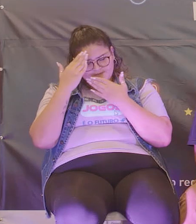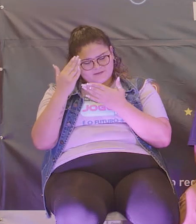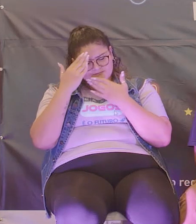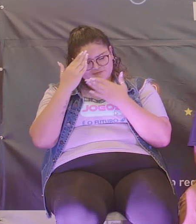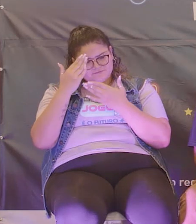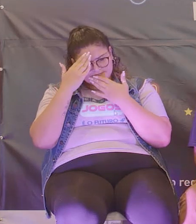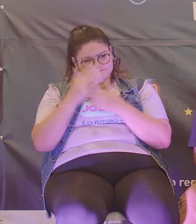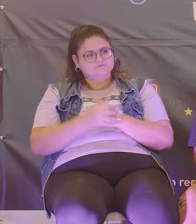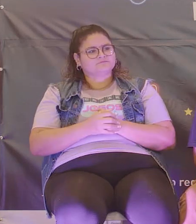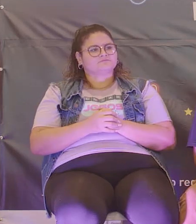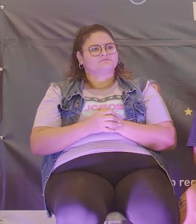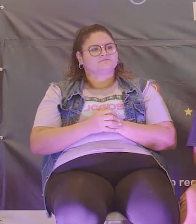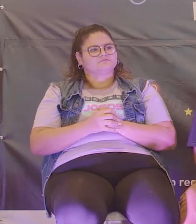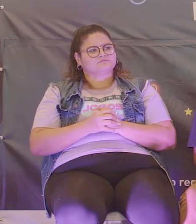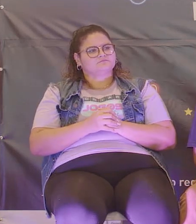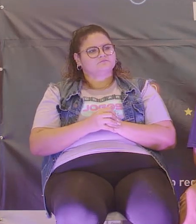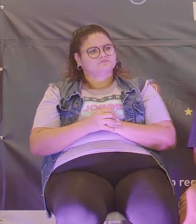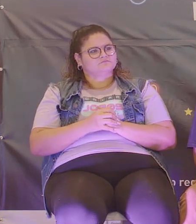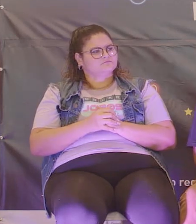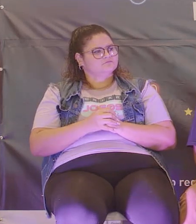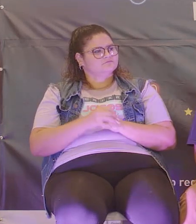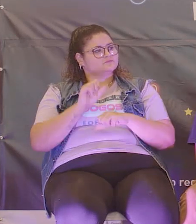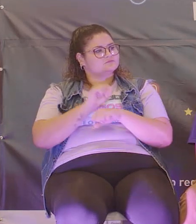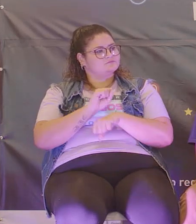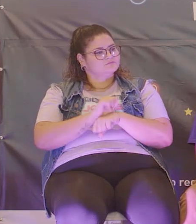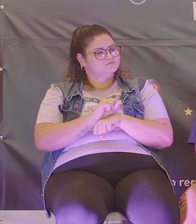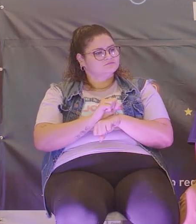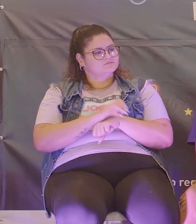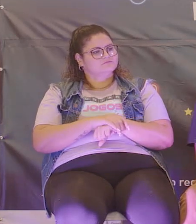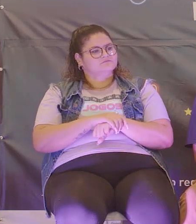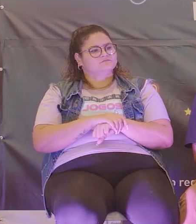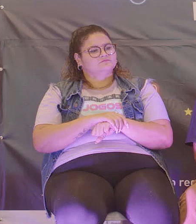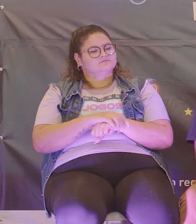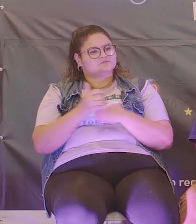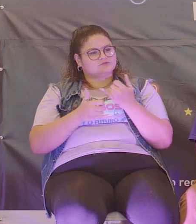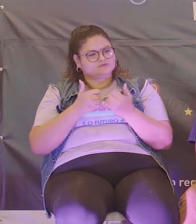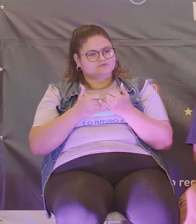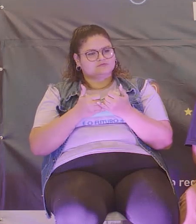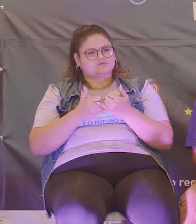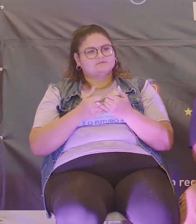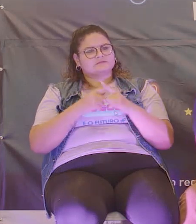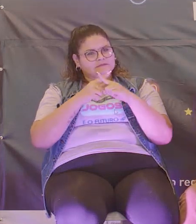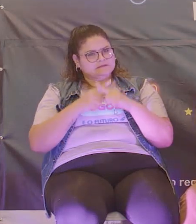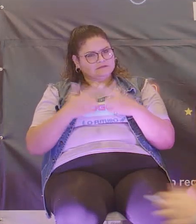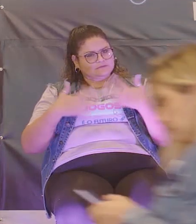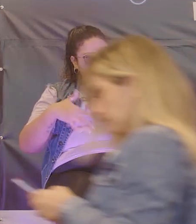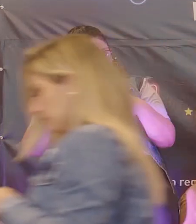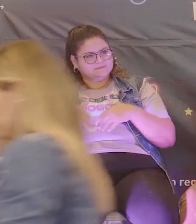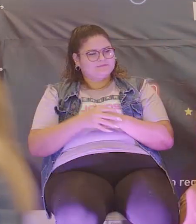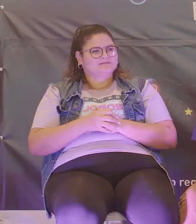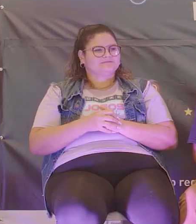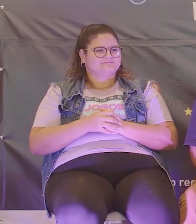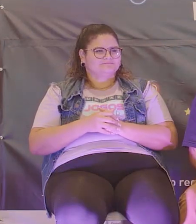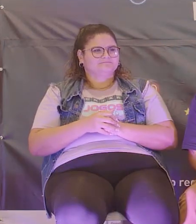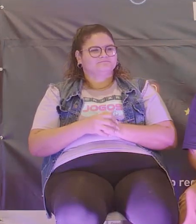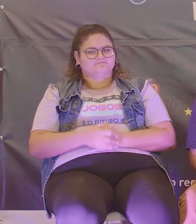estar aqui com a gente, né? Espero que nós tenhamos grandes jogos aí, que seja bem acirrado. Vai ter sim, vai ter, pô.